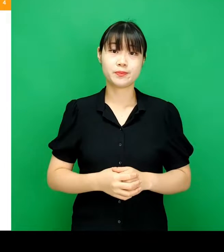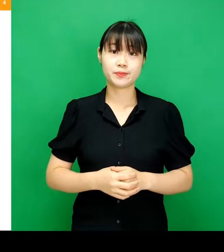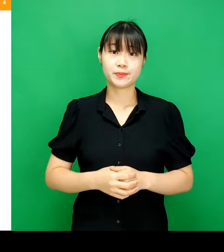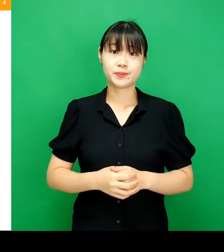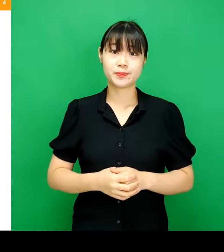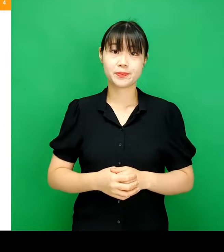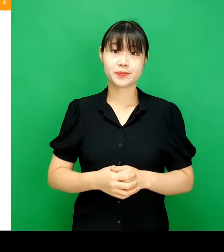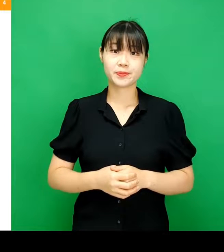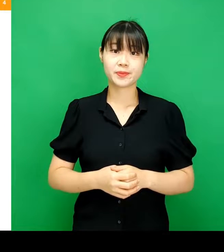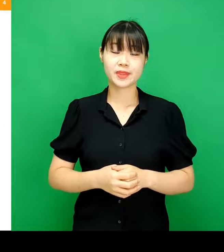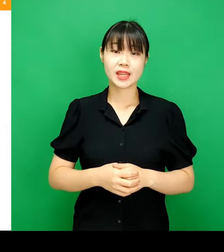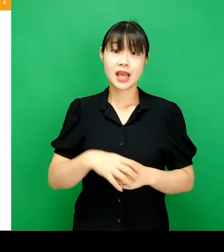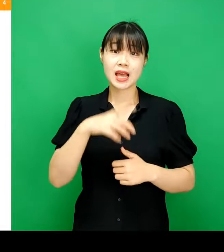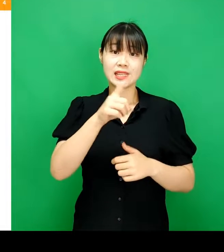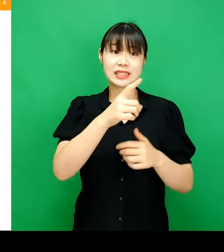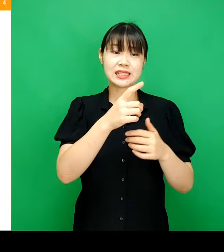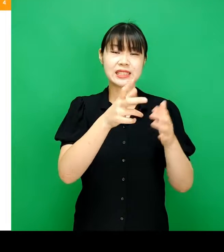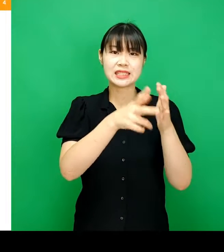데이터라고 말합니다.